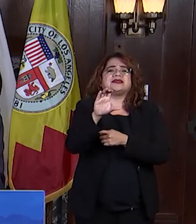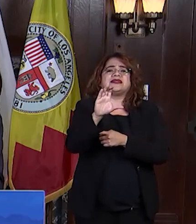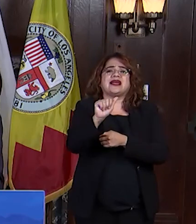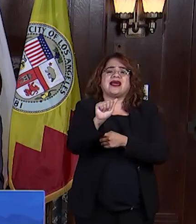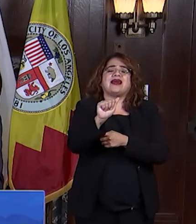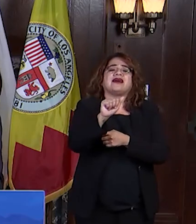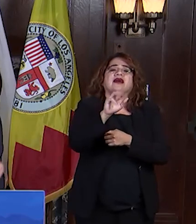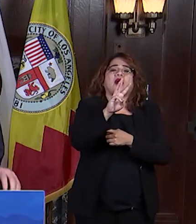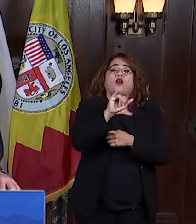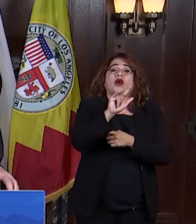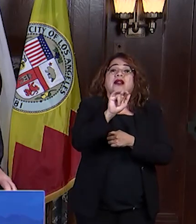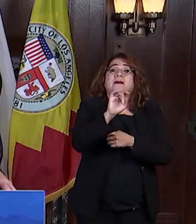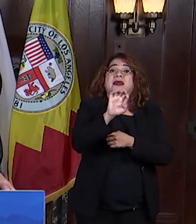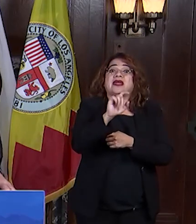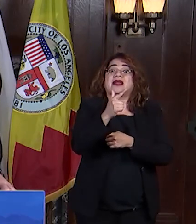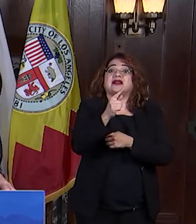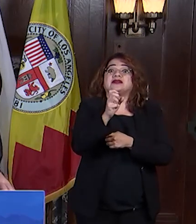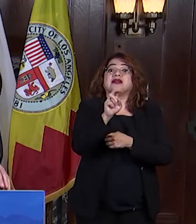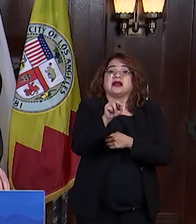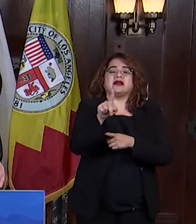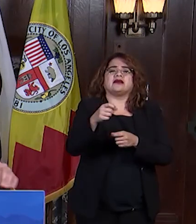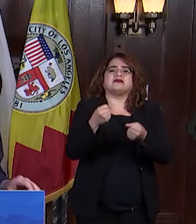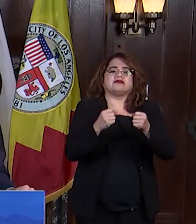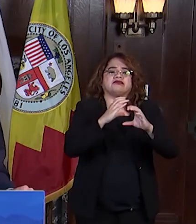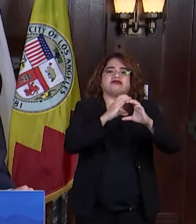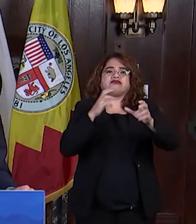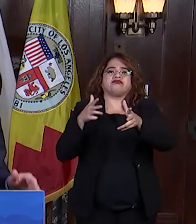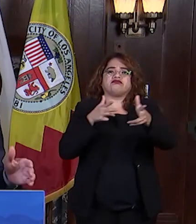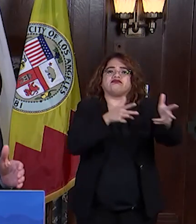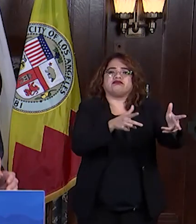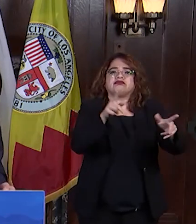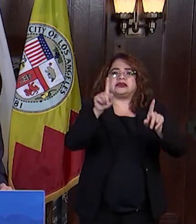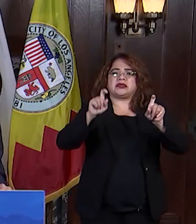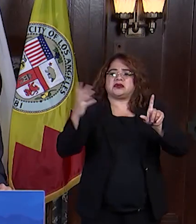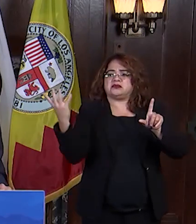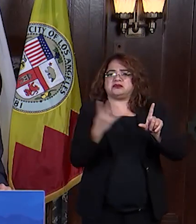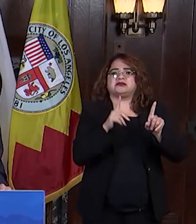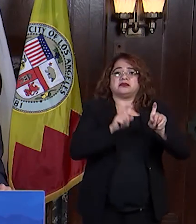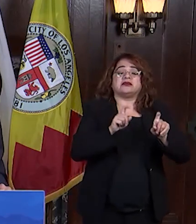Wilmington. Para más información, visita la página